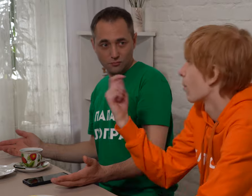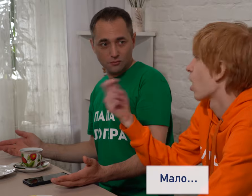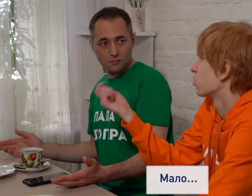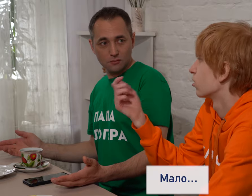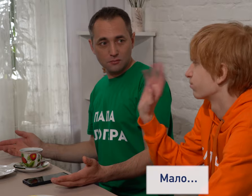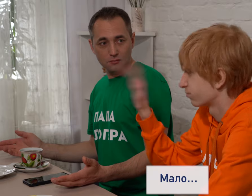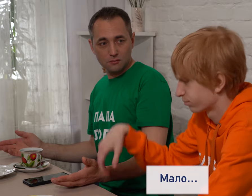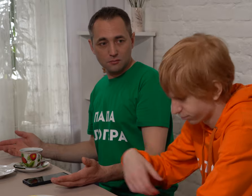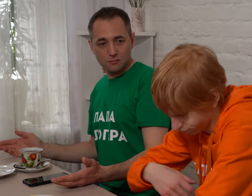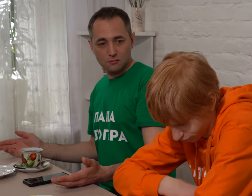Мало.